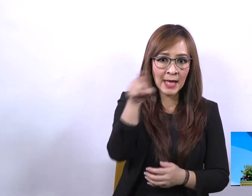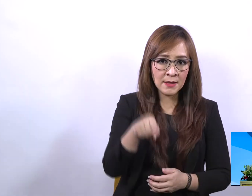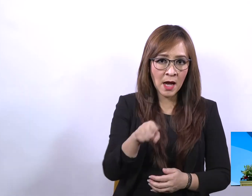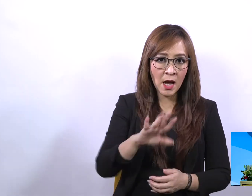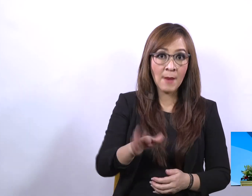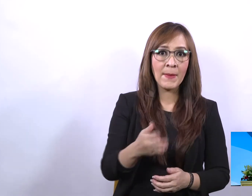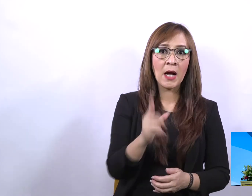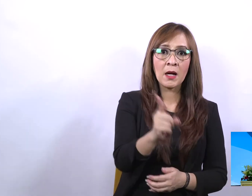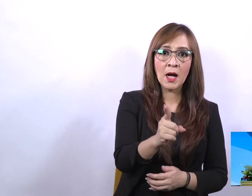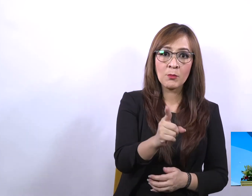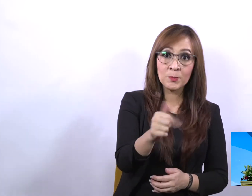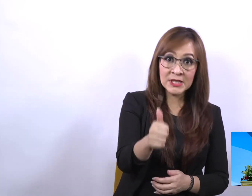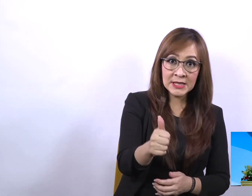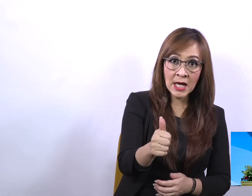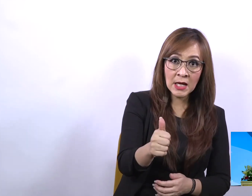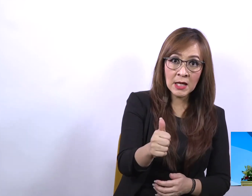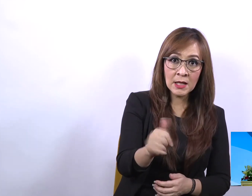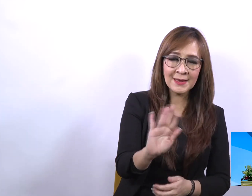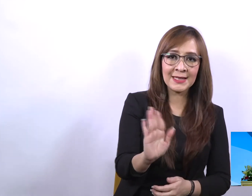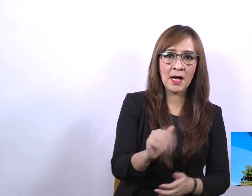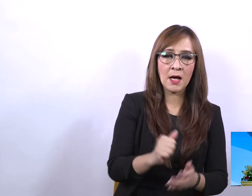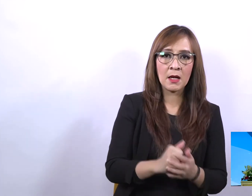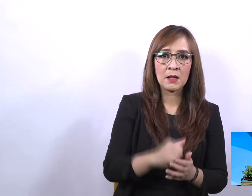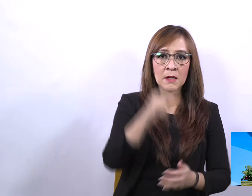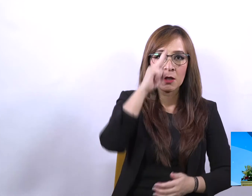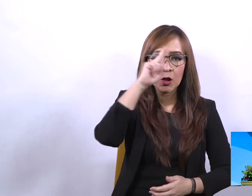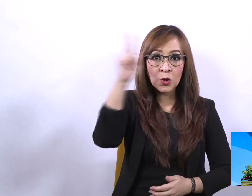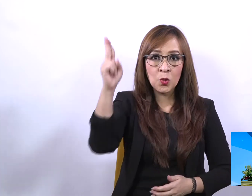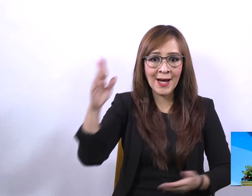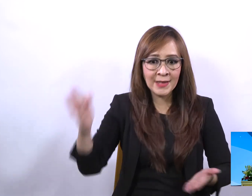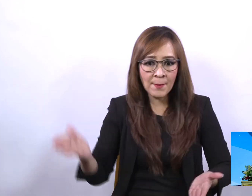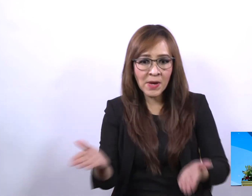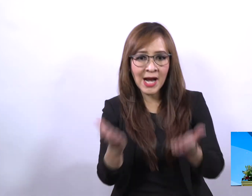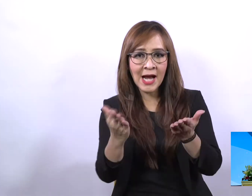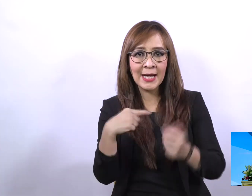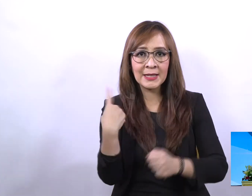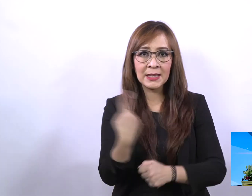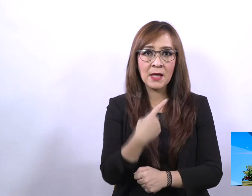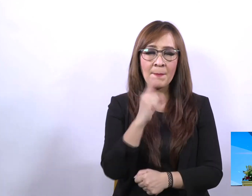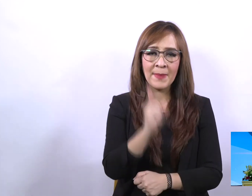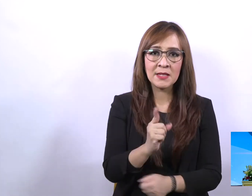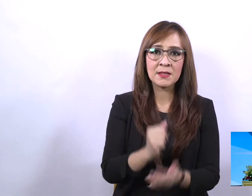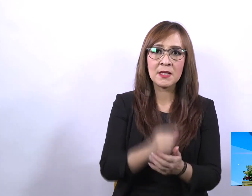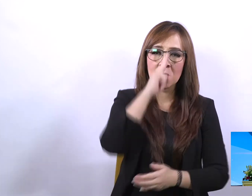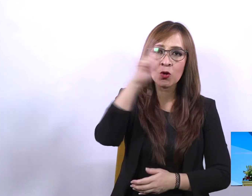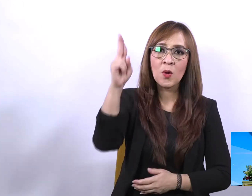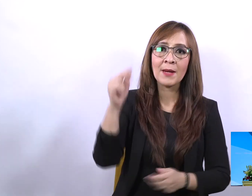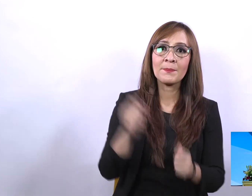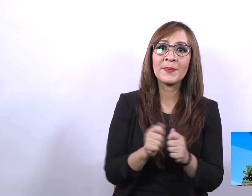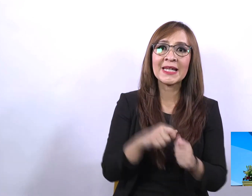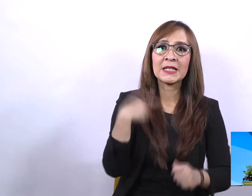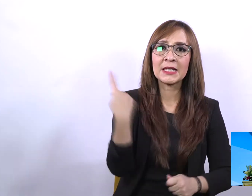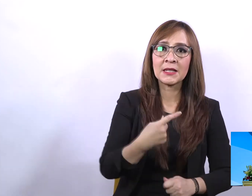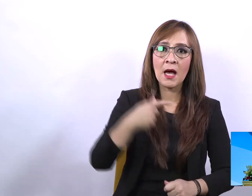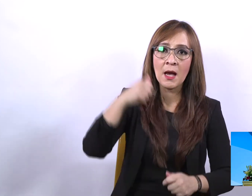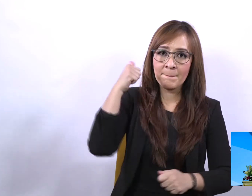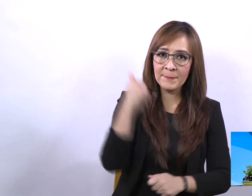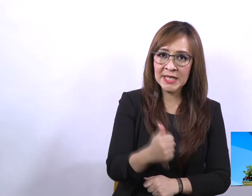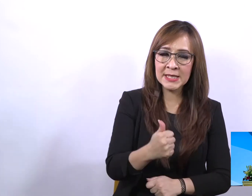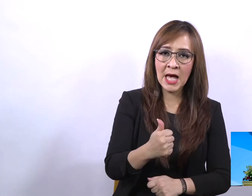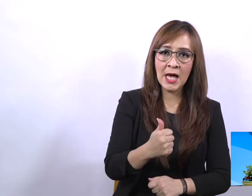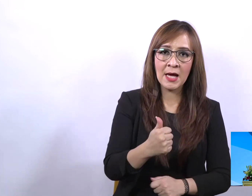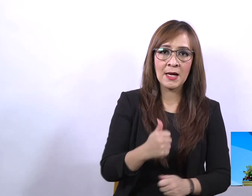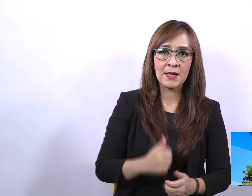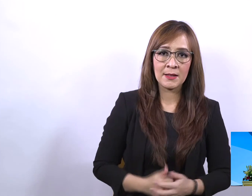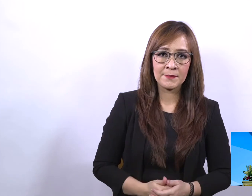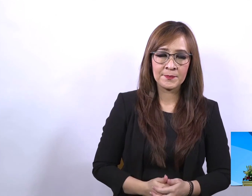tidak karena bisa itu urusan Tuhan Tuhan yang memampukan kita Tuhan yang menguatkan kita dan Tuhan yang membuat kita bisa yang Tuhan cuma minta dari kita